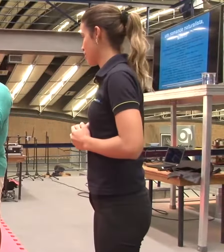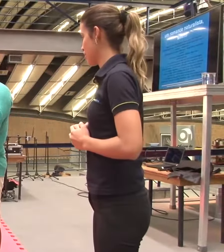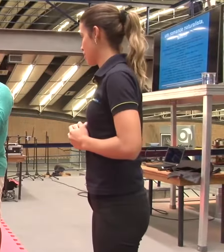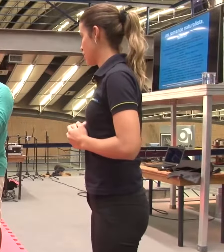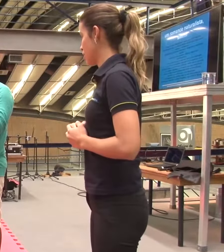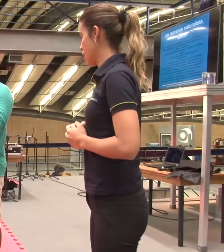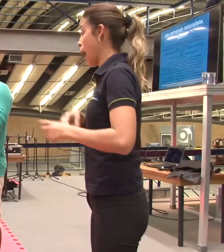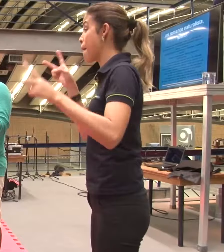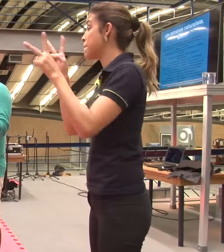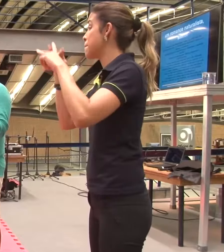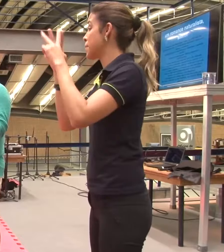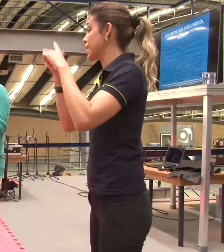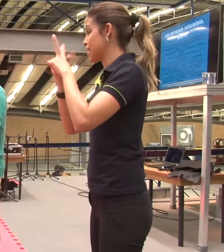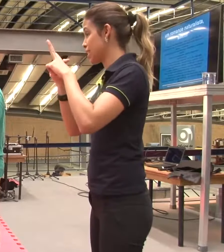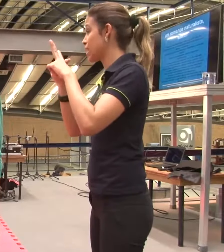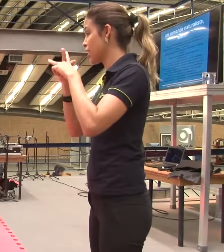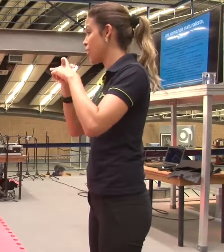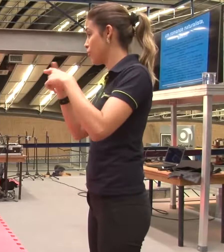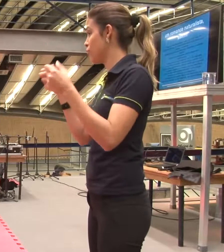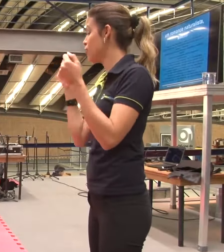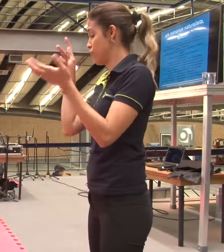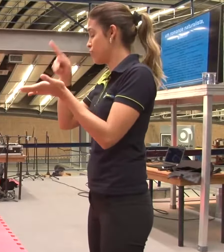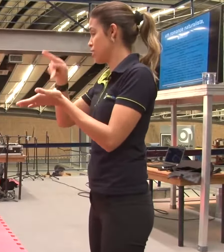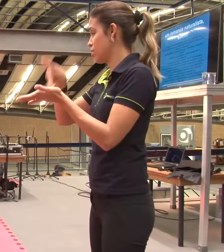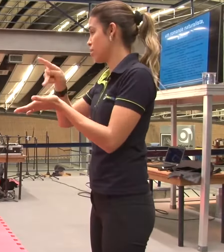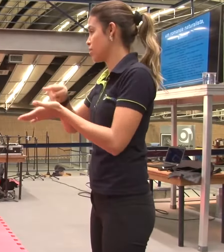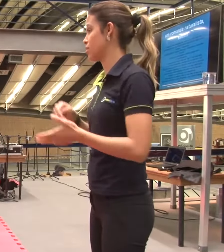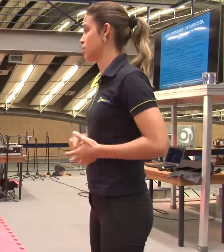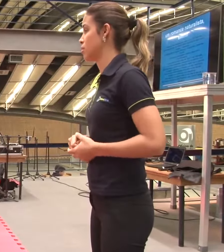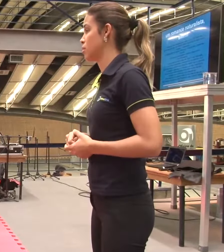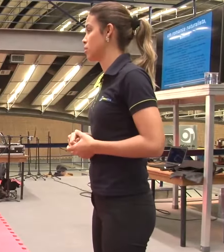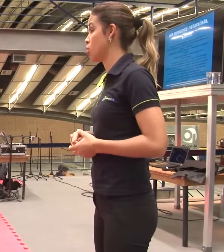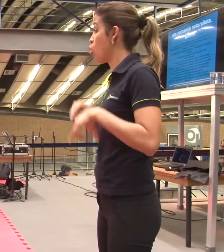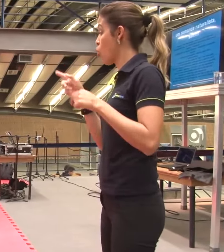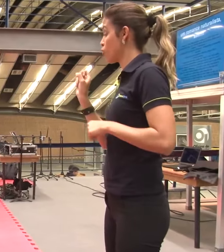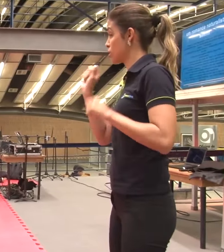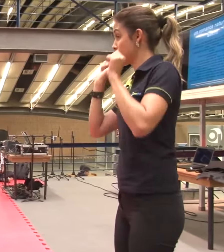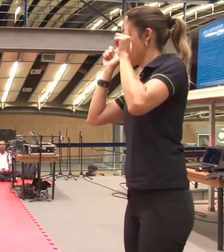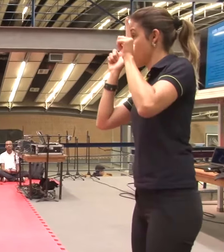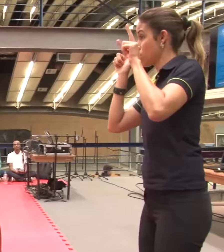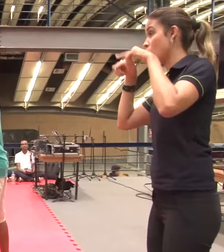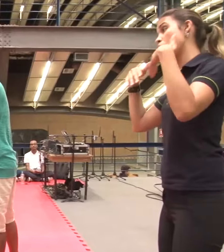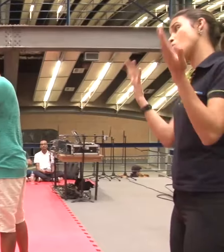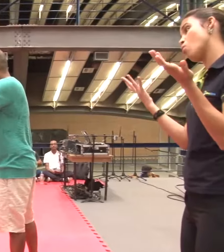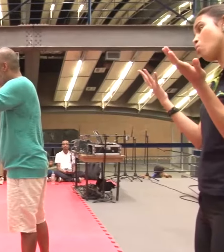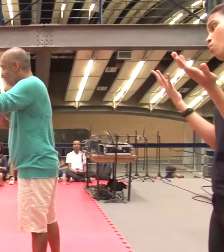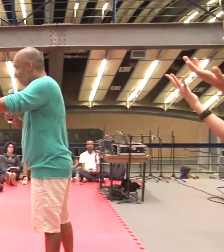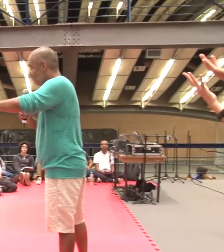A briga é de foice, literalmente. Ou você fica esperto, ou repete a história da sua